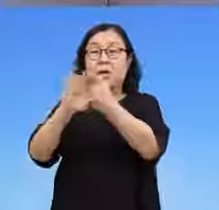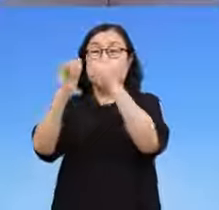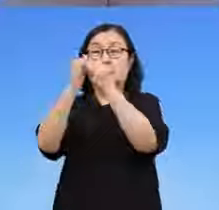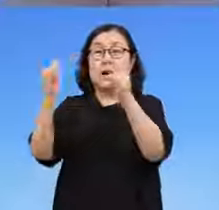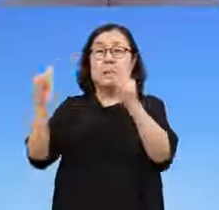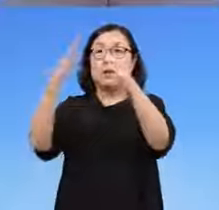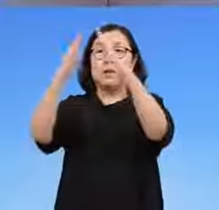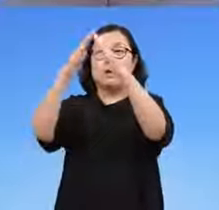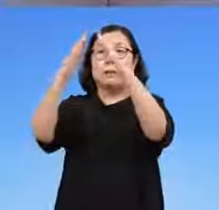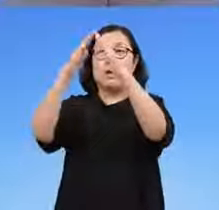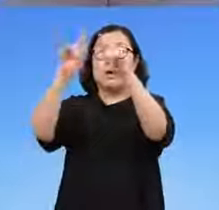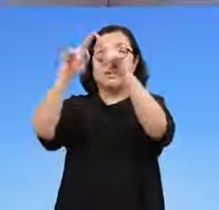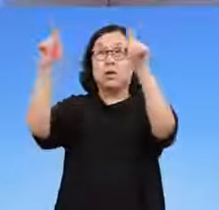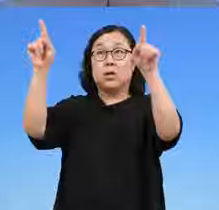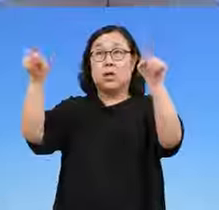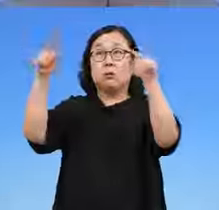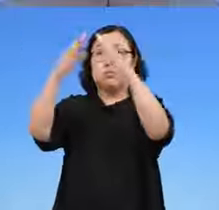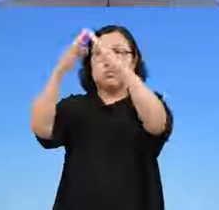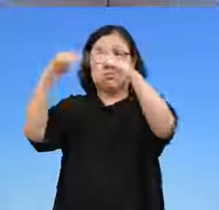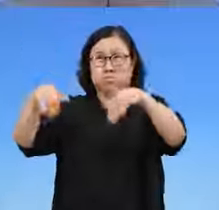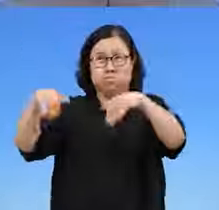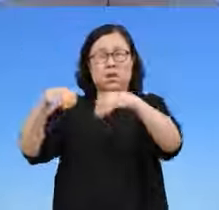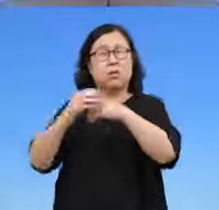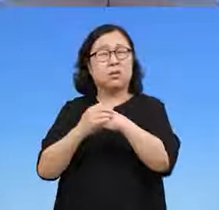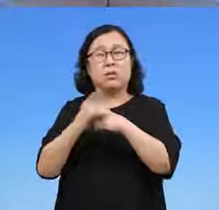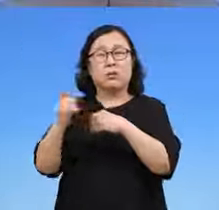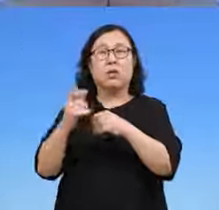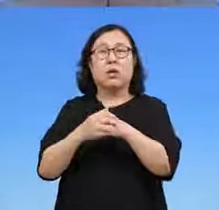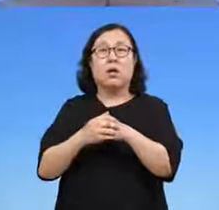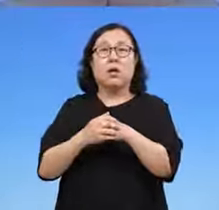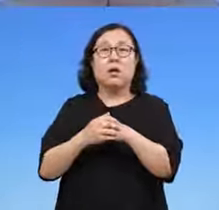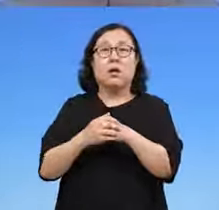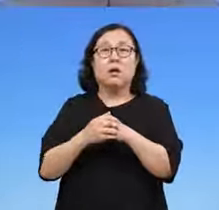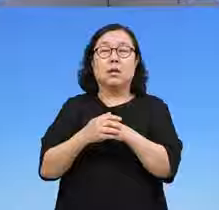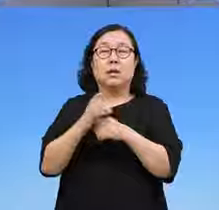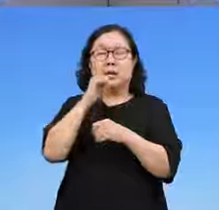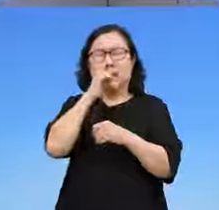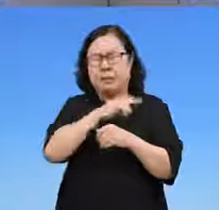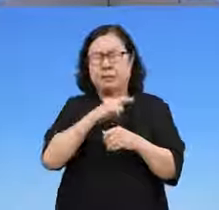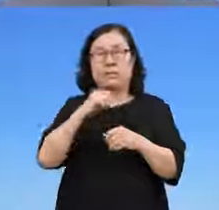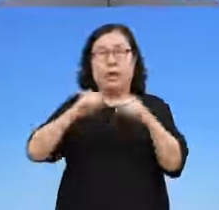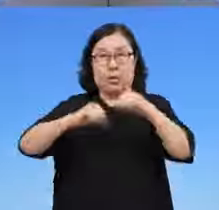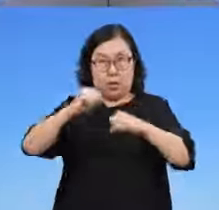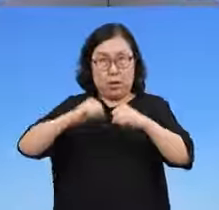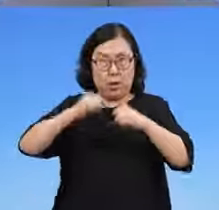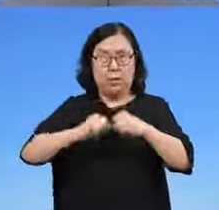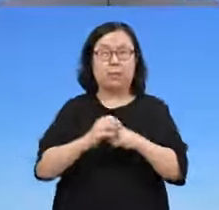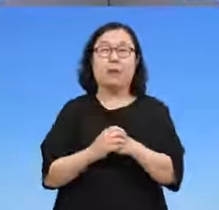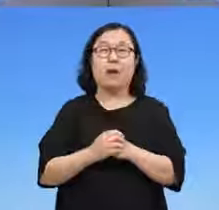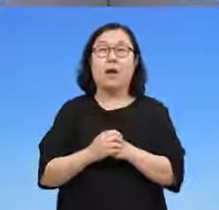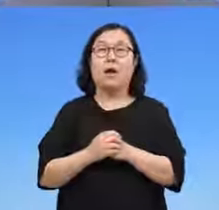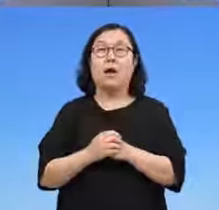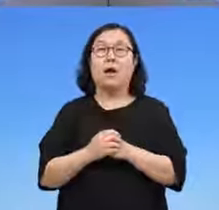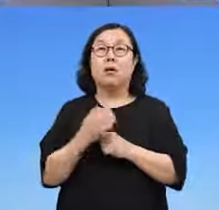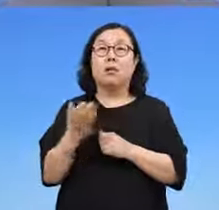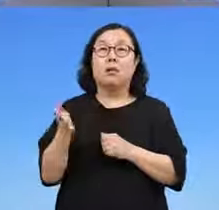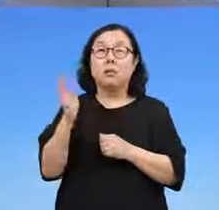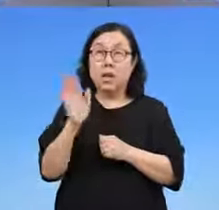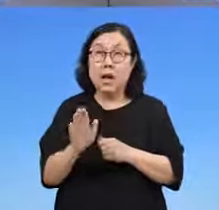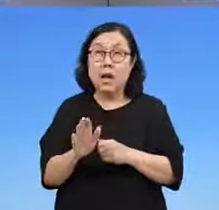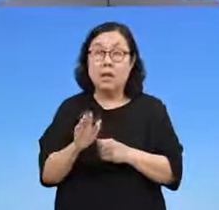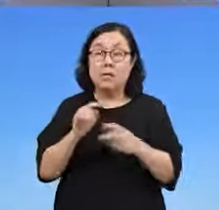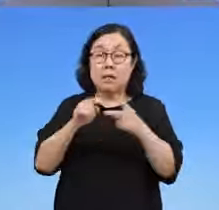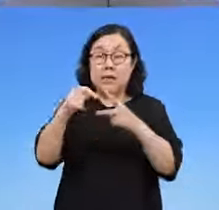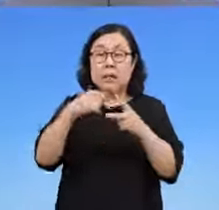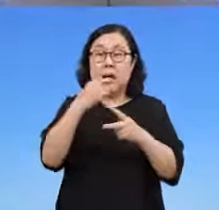남의 집 지붕을 뜯는 그런 행동은 그 몰상식한 짓 아닙니까? 이것도 이해가 안 되고,